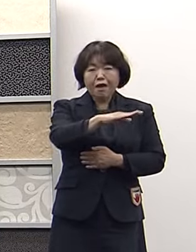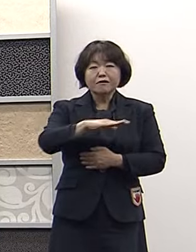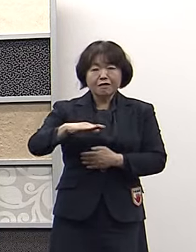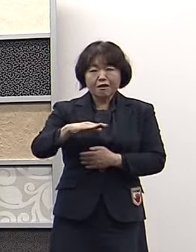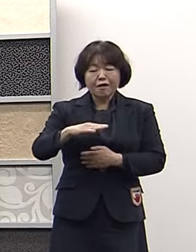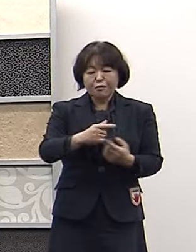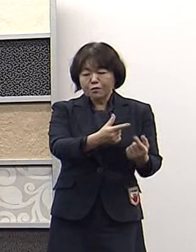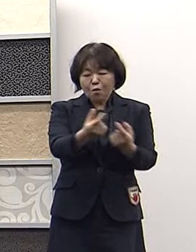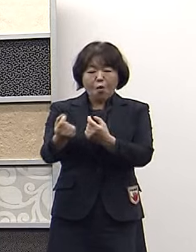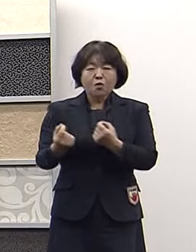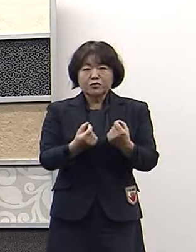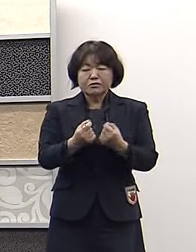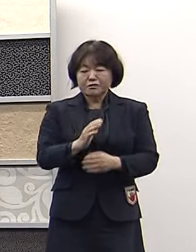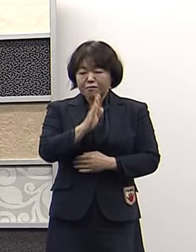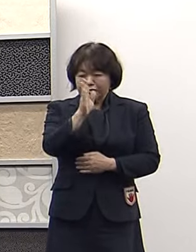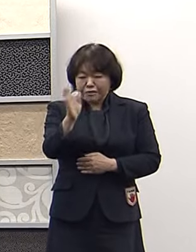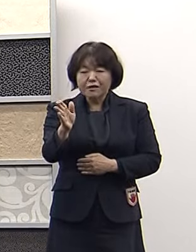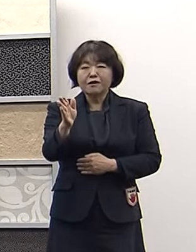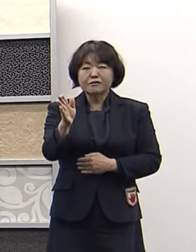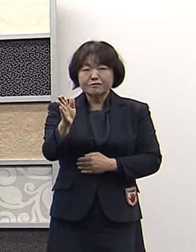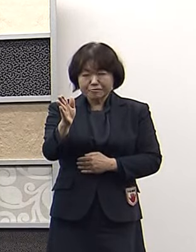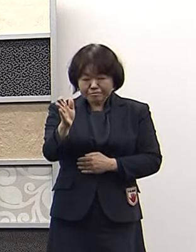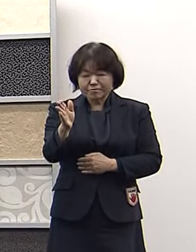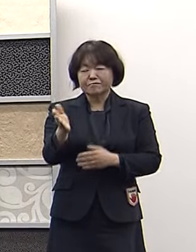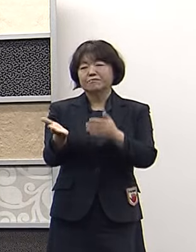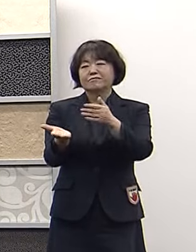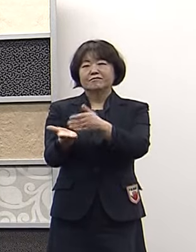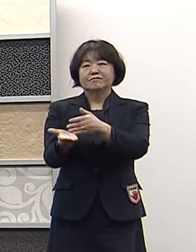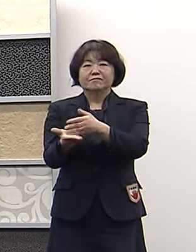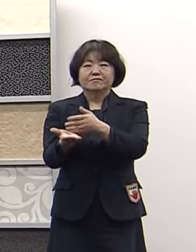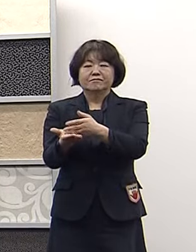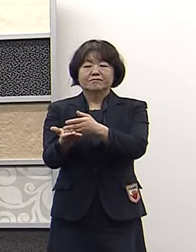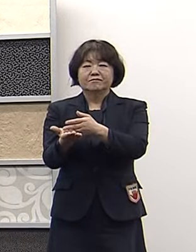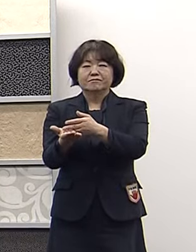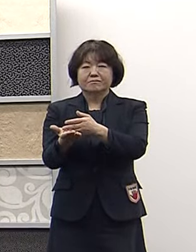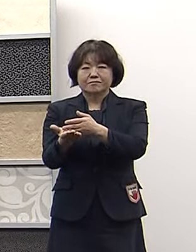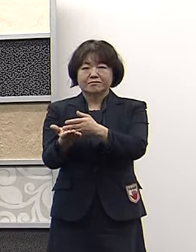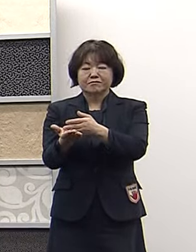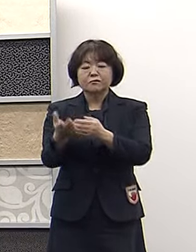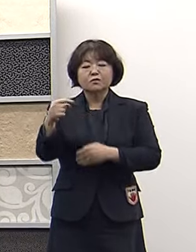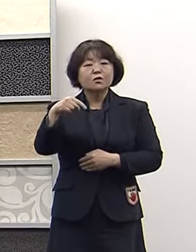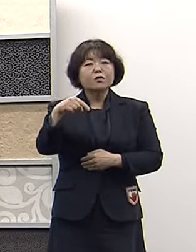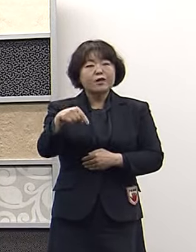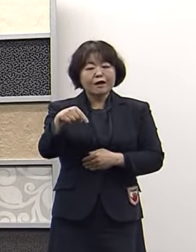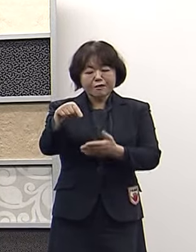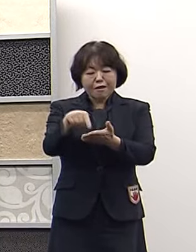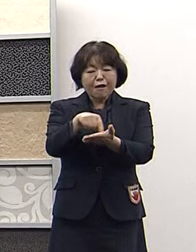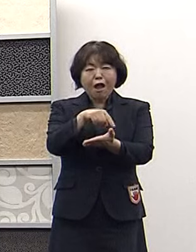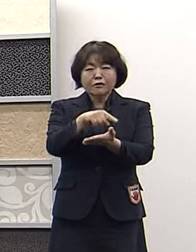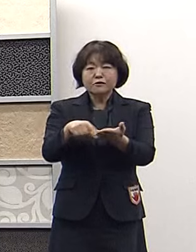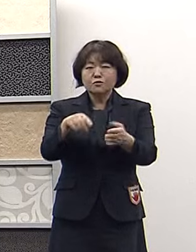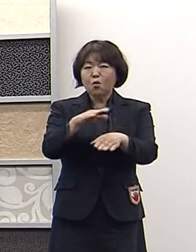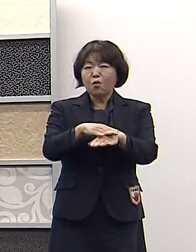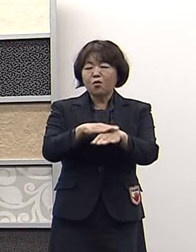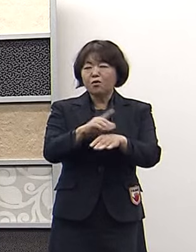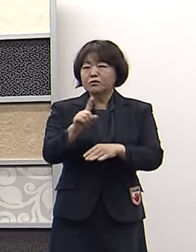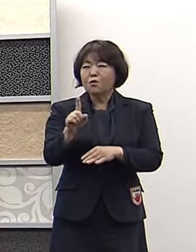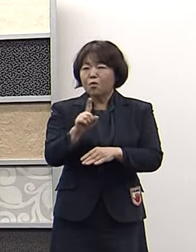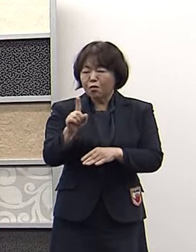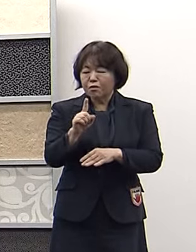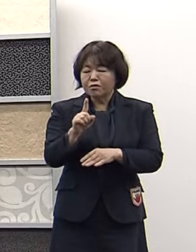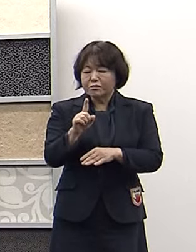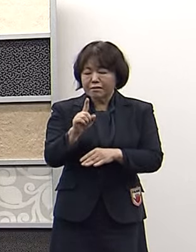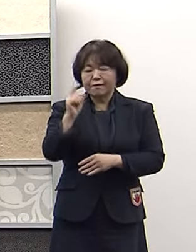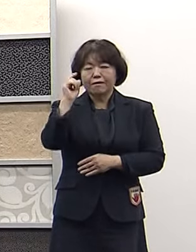共有してくださいと、こういうことを申し上げて、でその中でですね、その解決策を見出していきたいと思います。